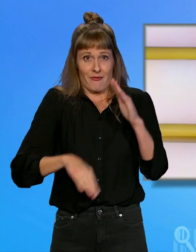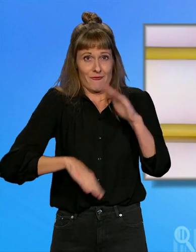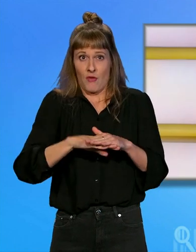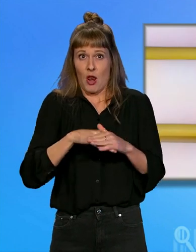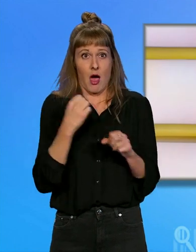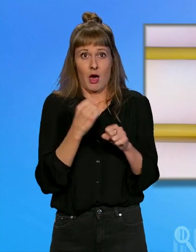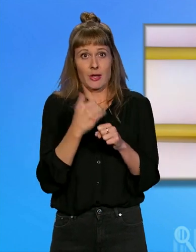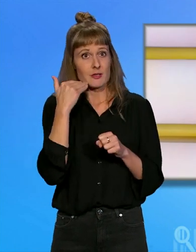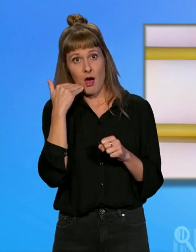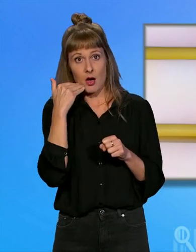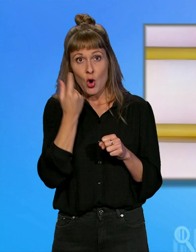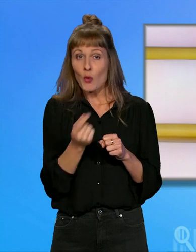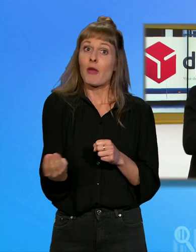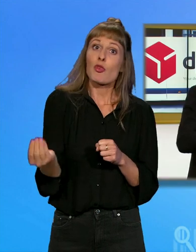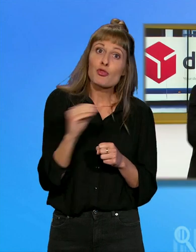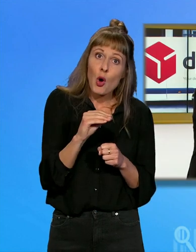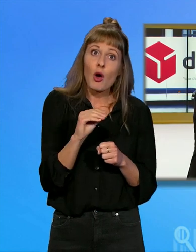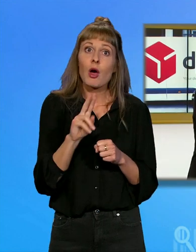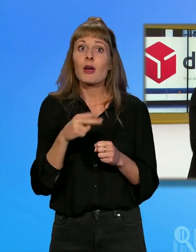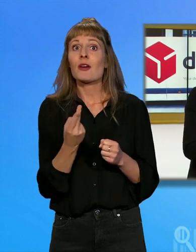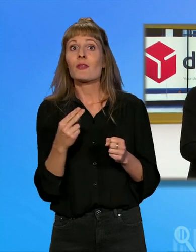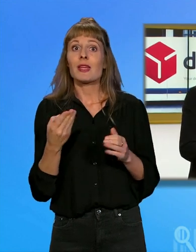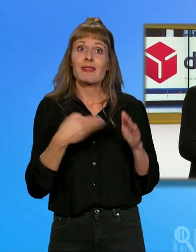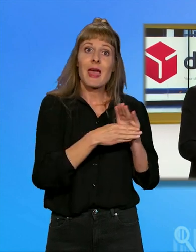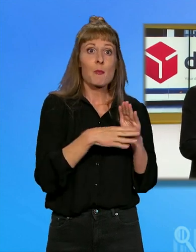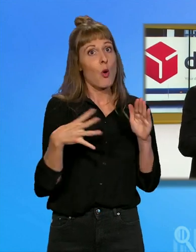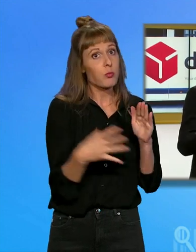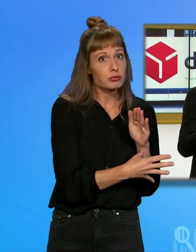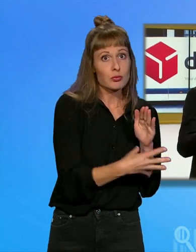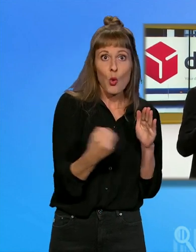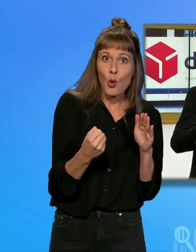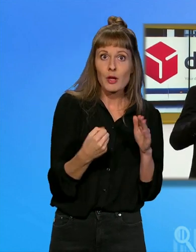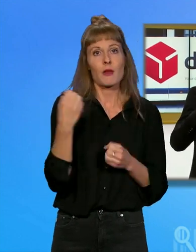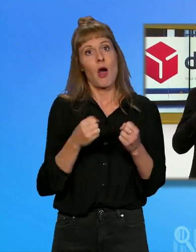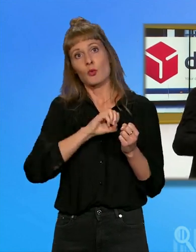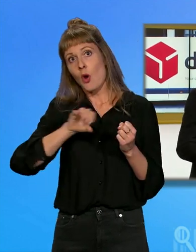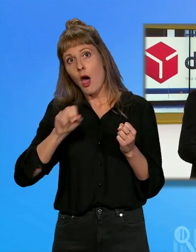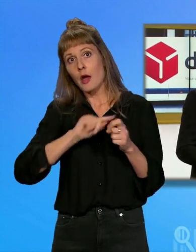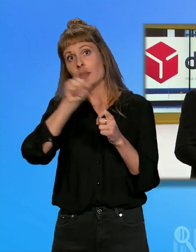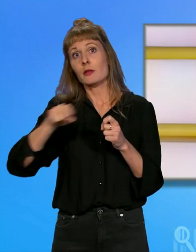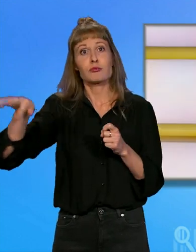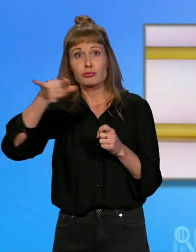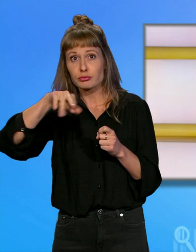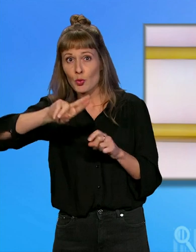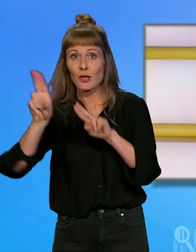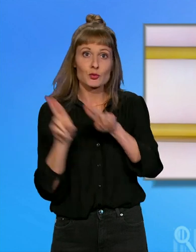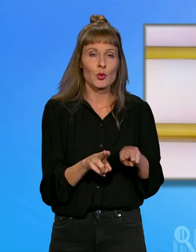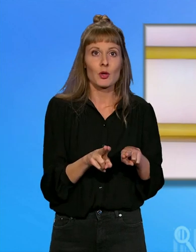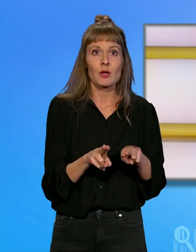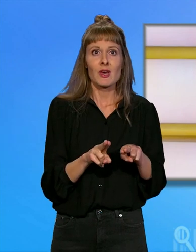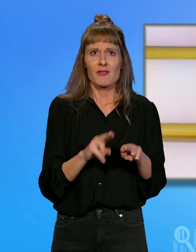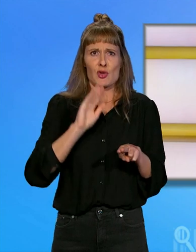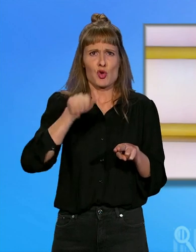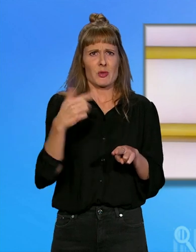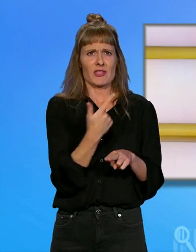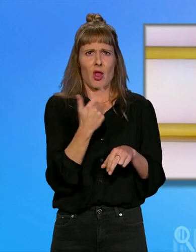Auto laden muss. Man muss ins Depot fahren, vom Depot zurück und wieder zurück ins Depot. Das heisst, man kommt massiv über 12 Stunden, sage ich jetzt vorsichtig mal. Und